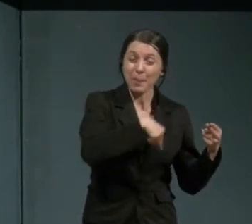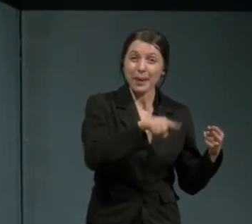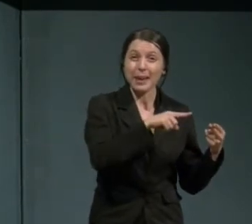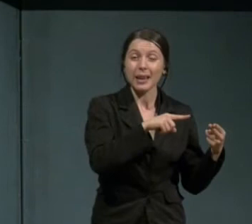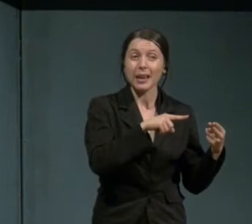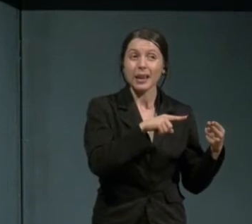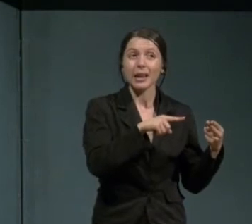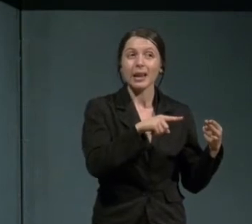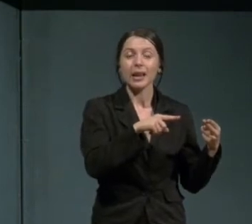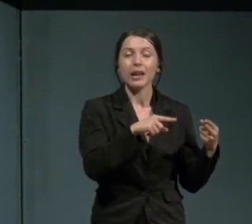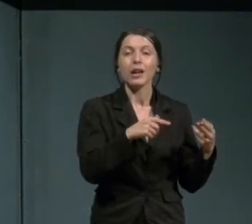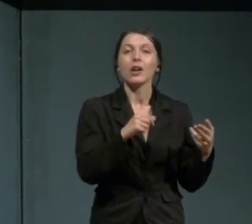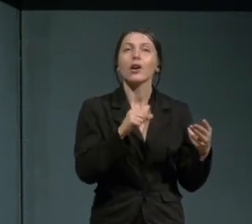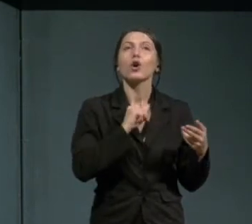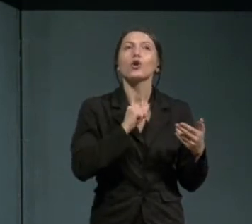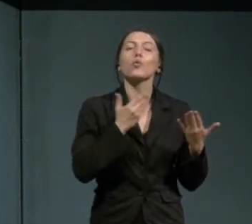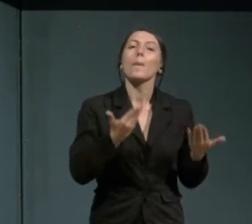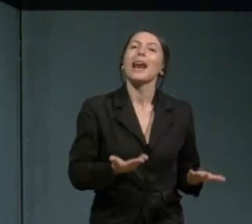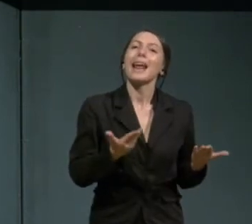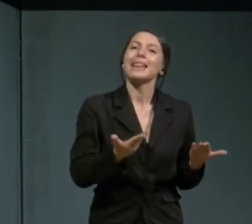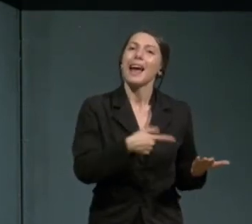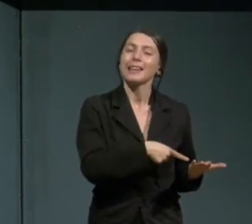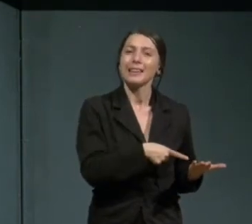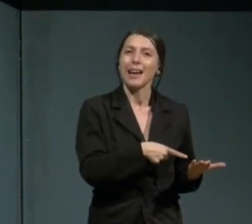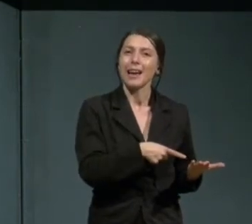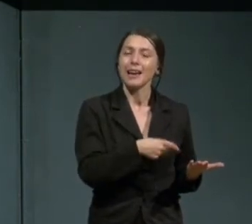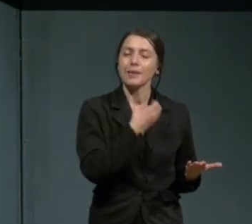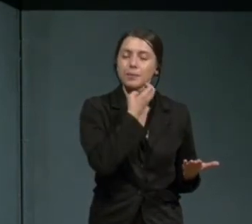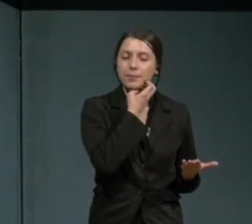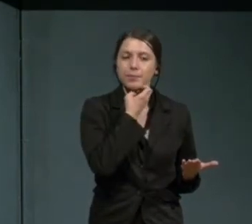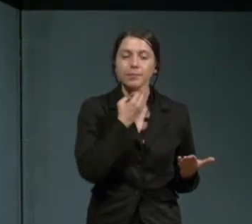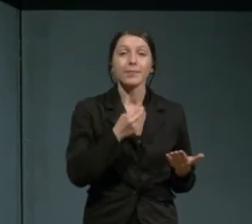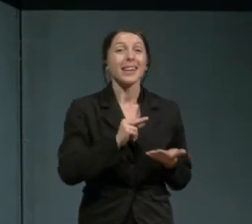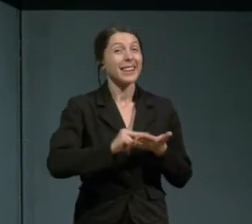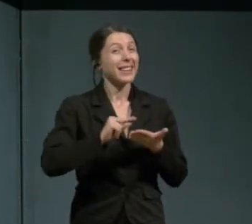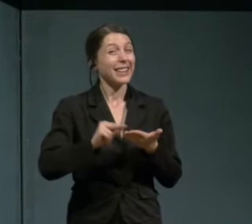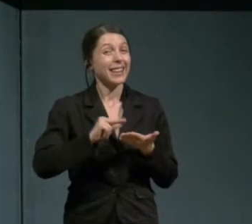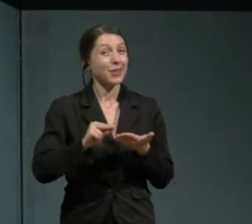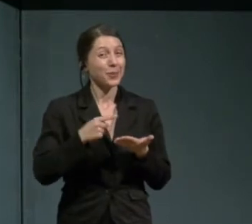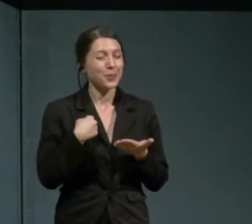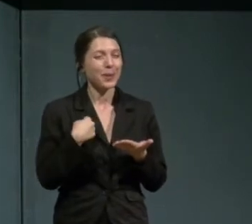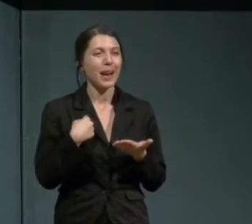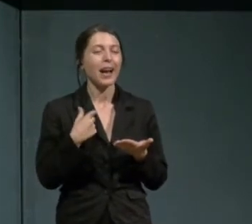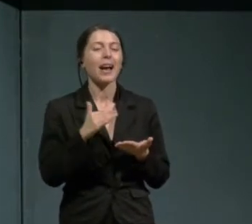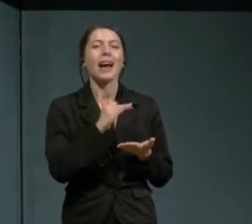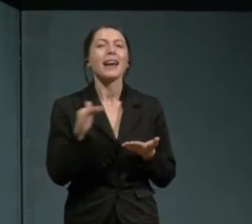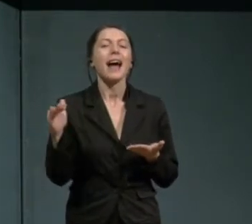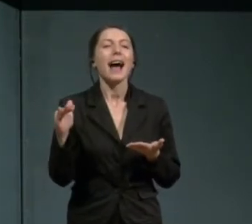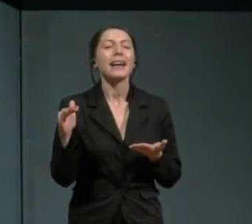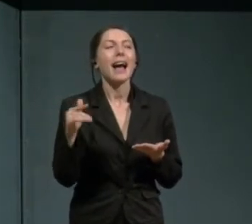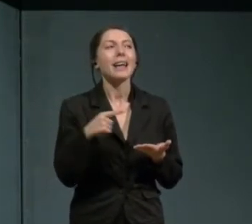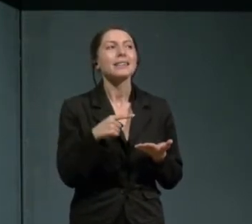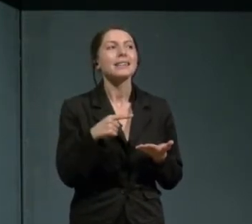appartengono al presente nella scrittura infatti i ragazzi vengono sempre